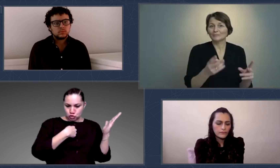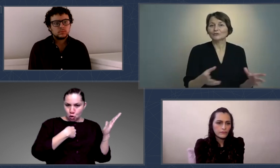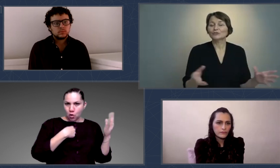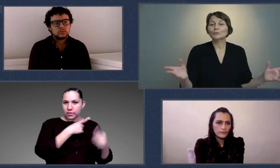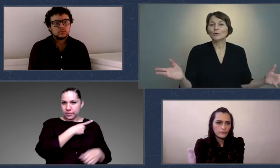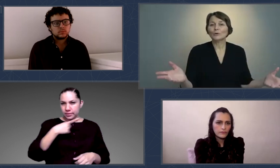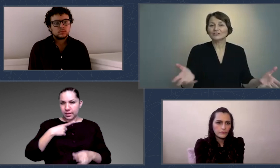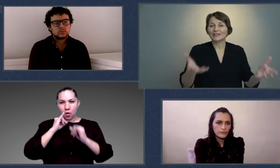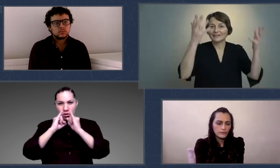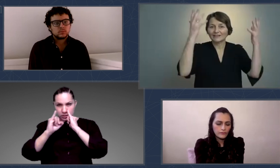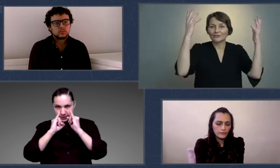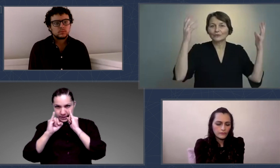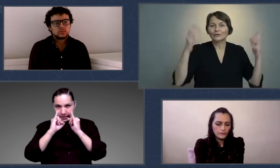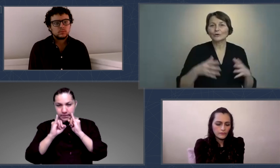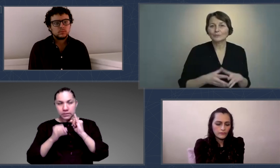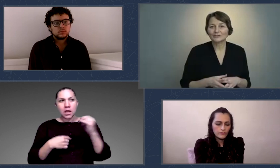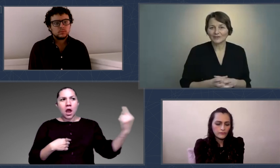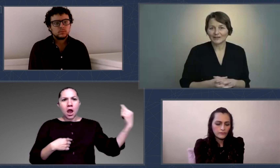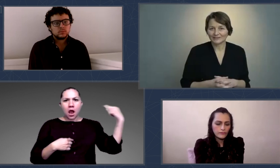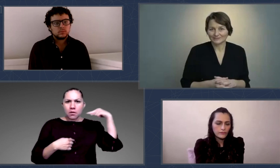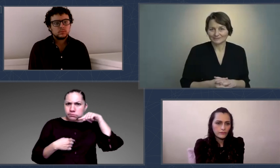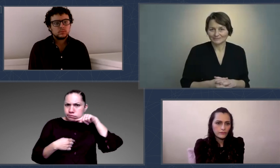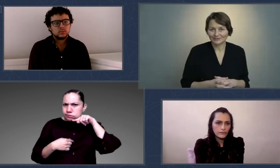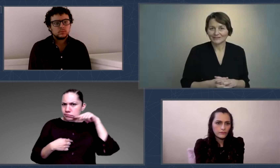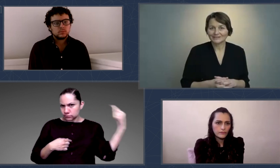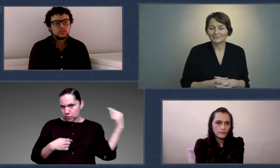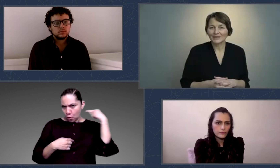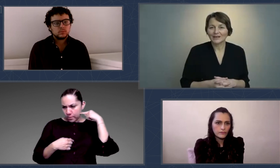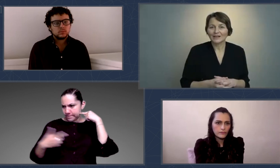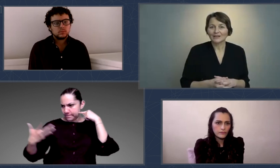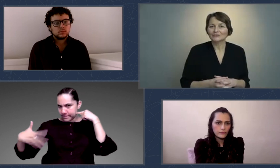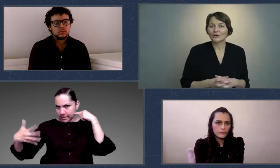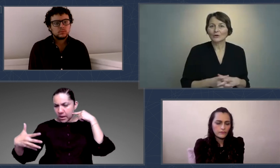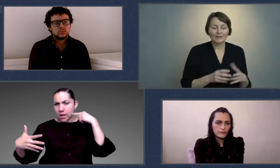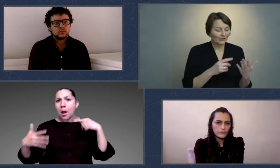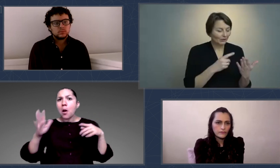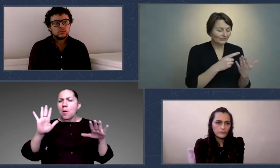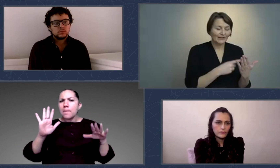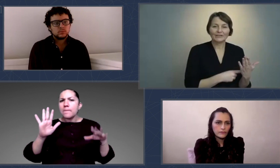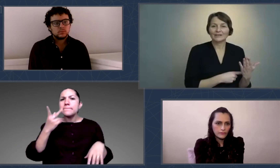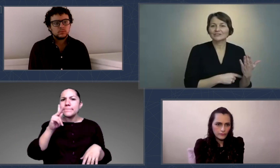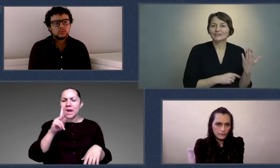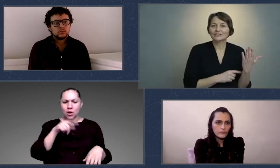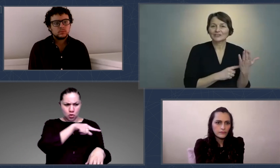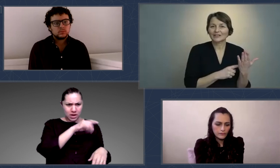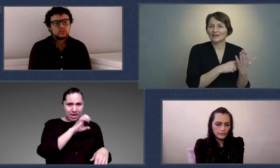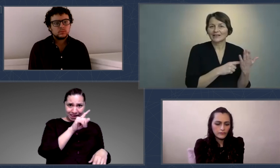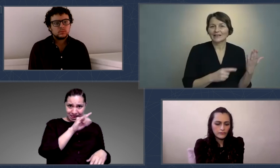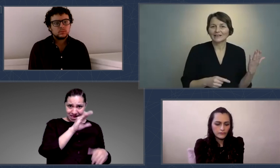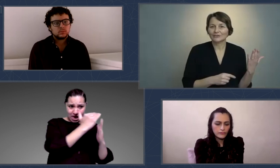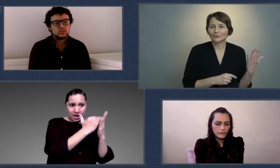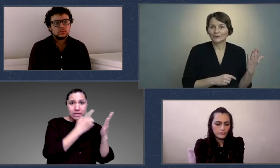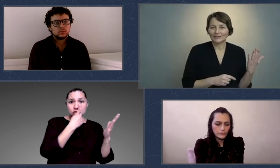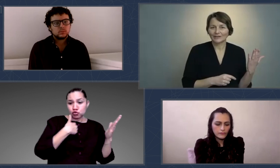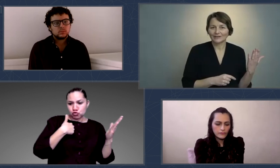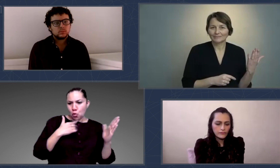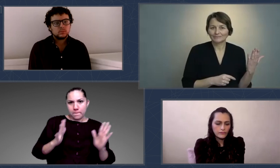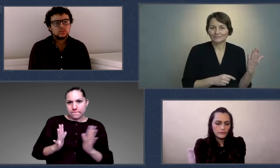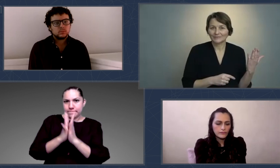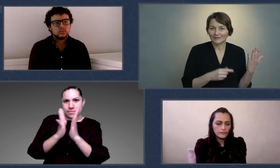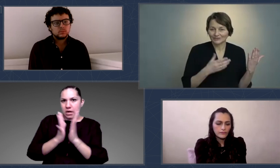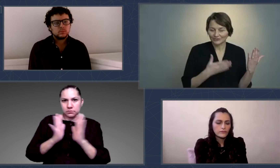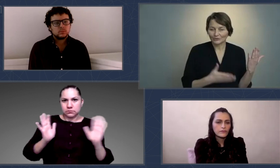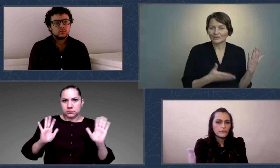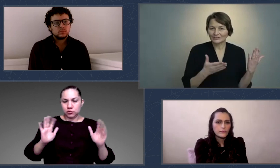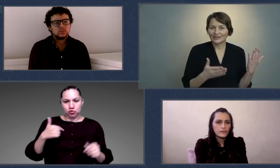yo interpreto solamente de un idioma a otro y yo paso el mensaje y no me involucro. Pero de repente